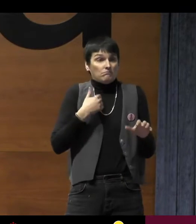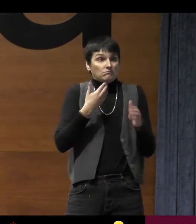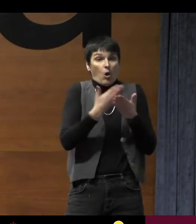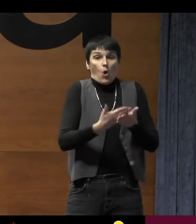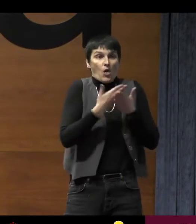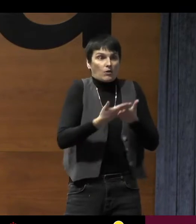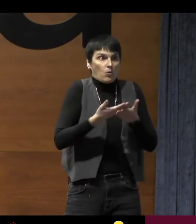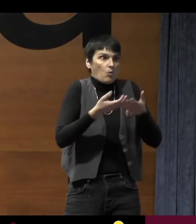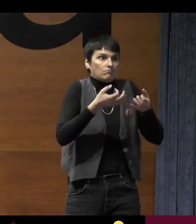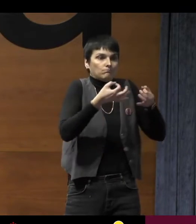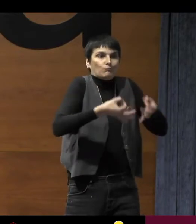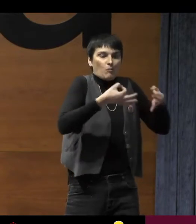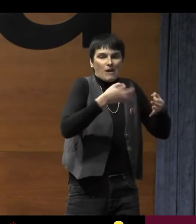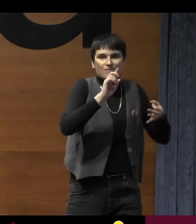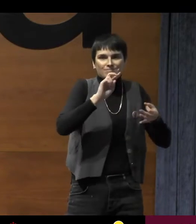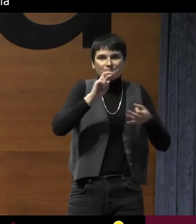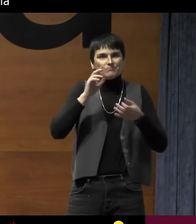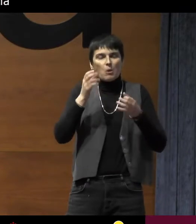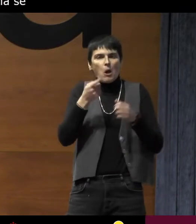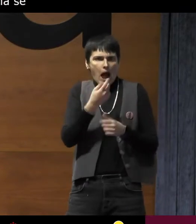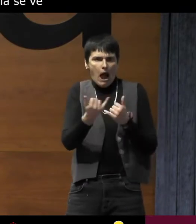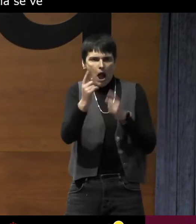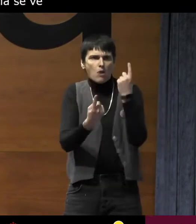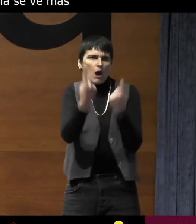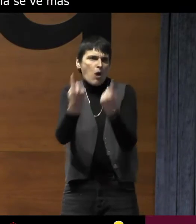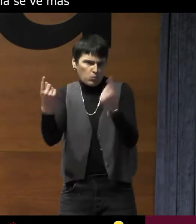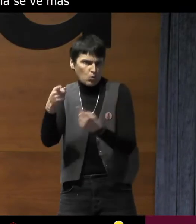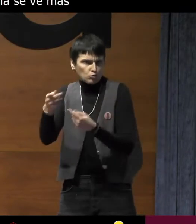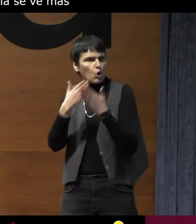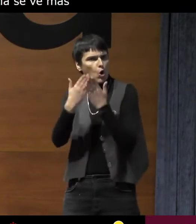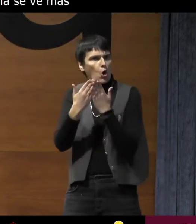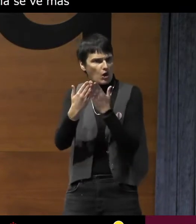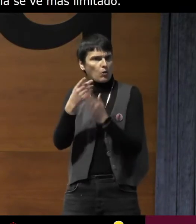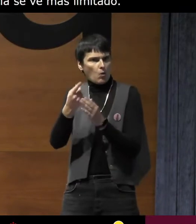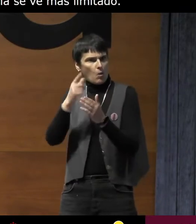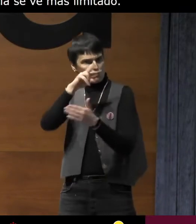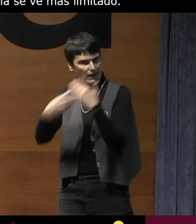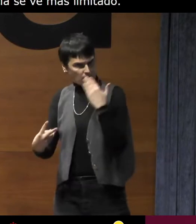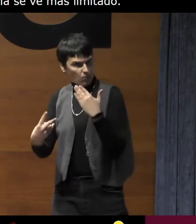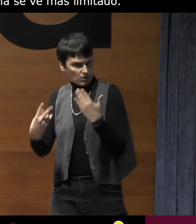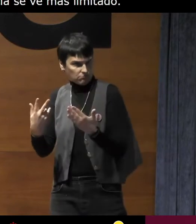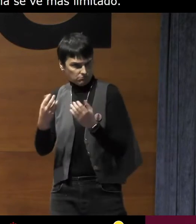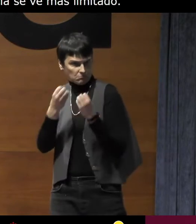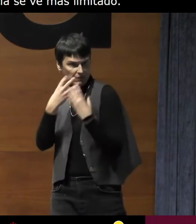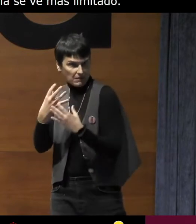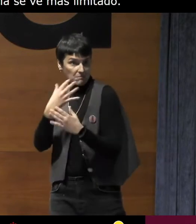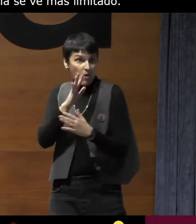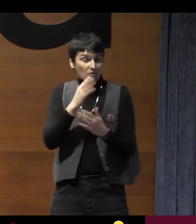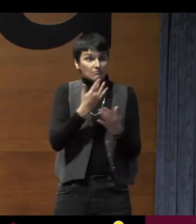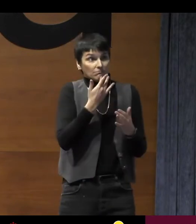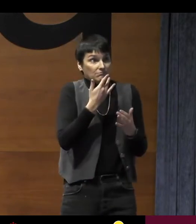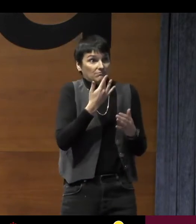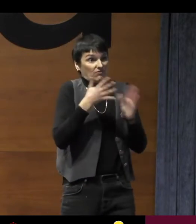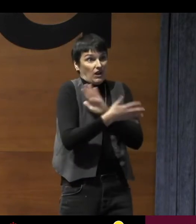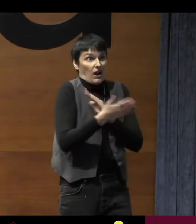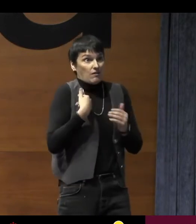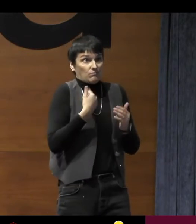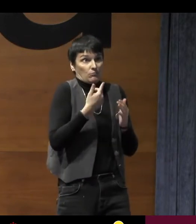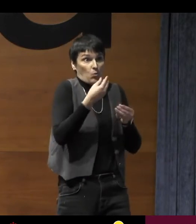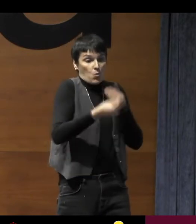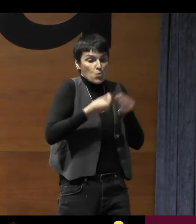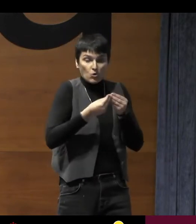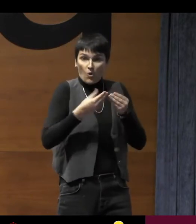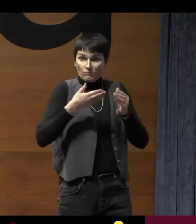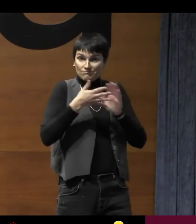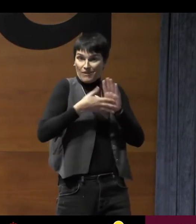las personas coda, lógicamente, de manera habitual, o depende de los casos de